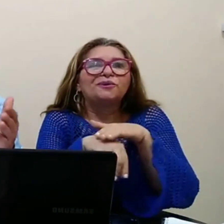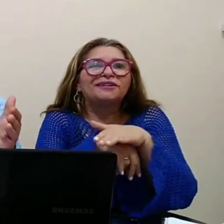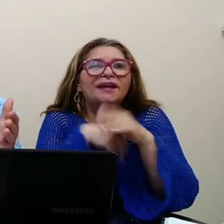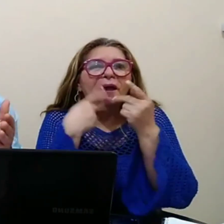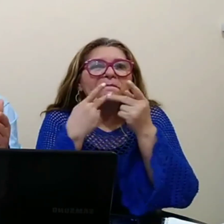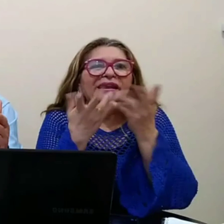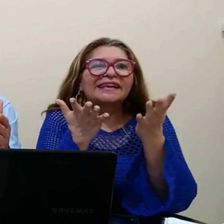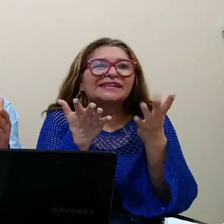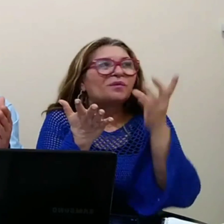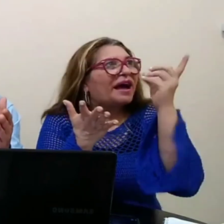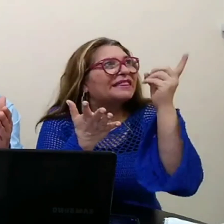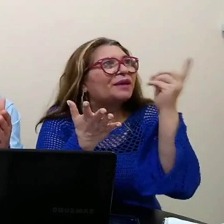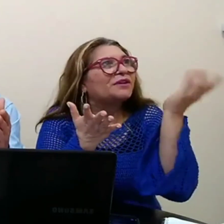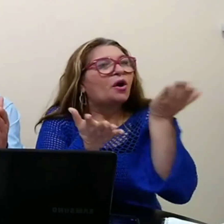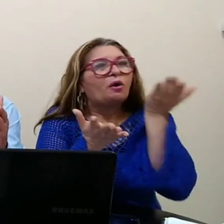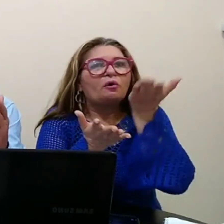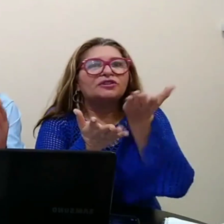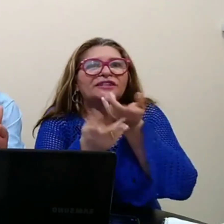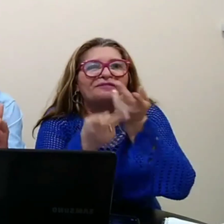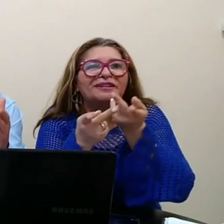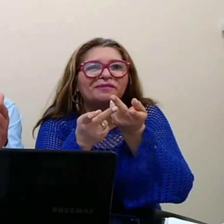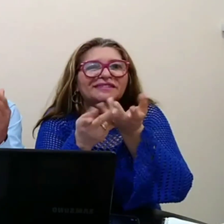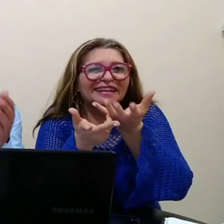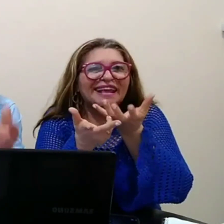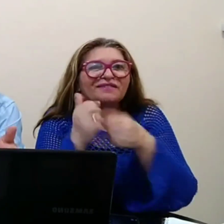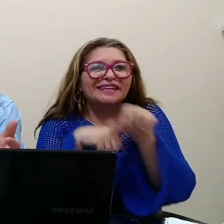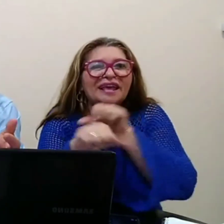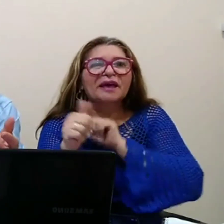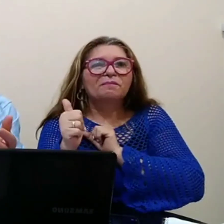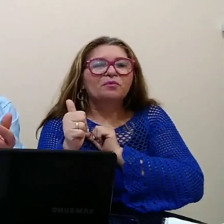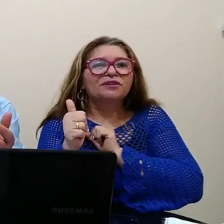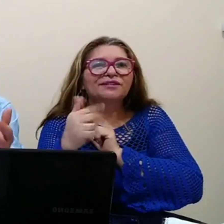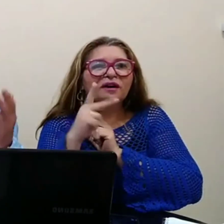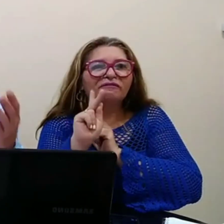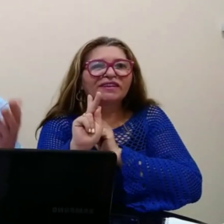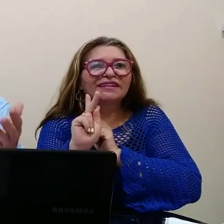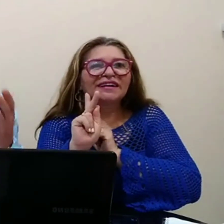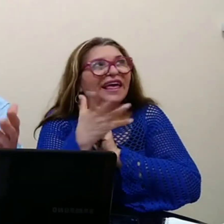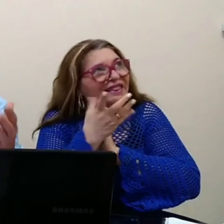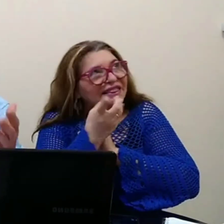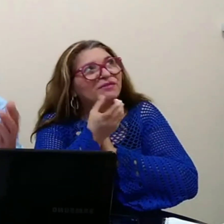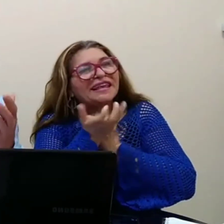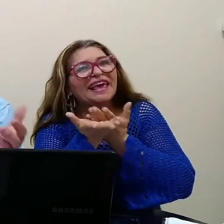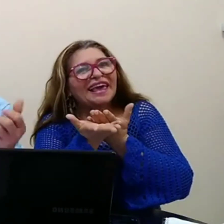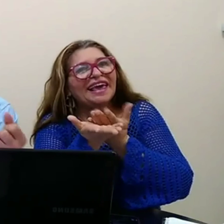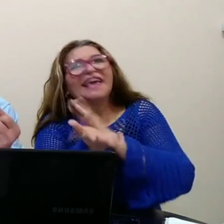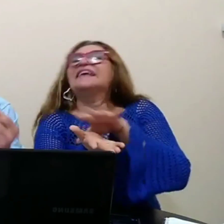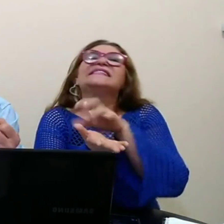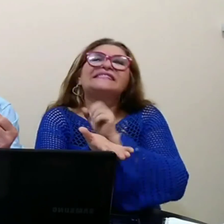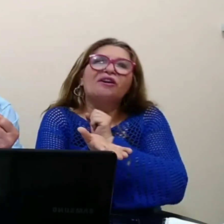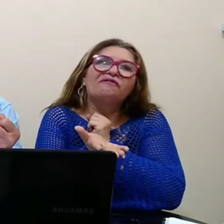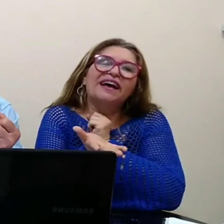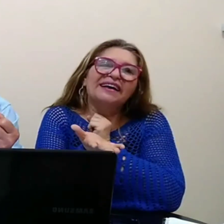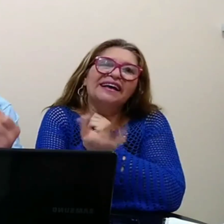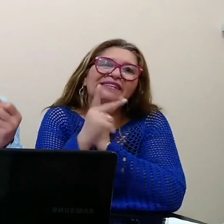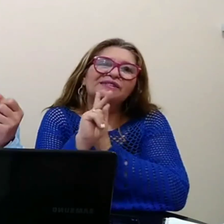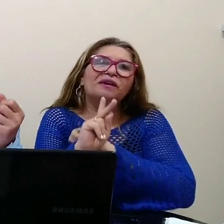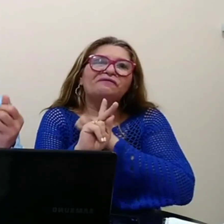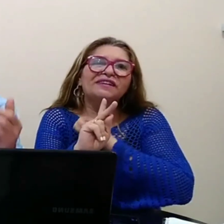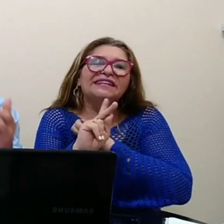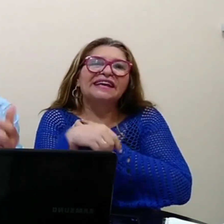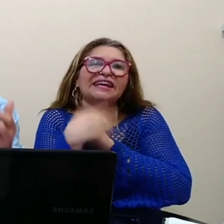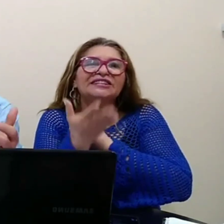Deus está te dando mais uma oportunidade de mudança, de transformação. Ele quer te salvar, Ele quer transformar a tua vida. Ele quer